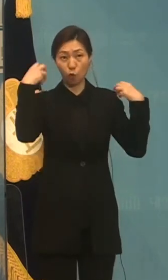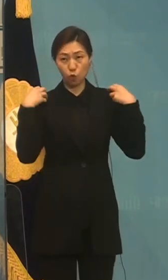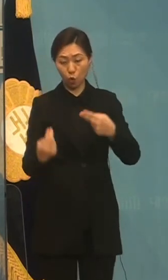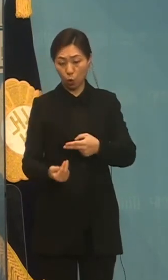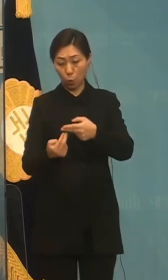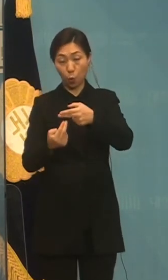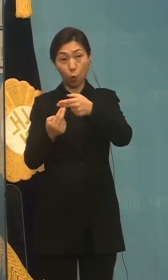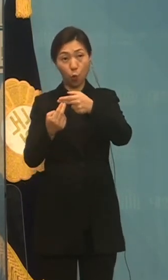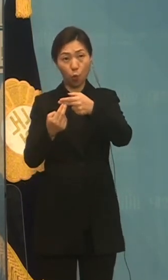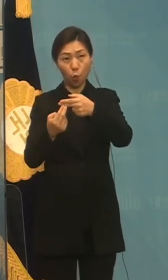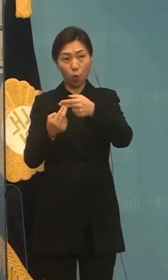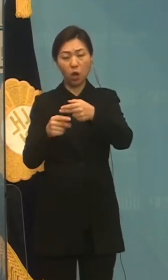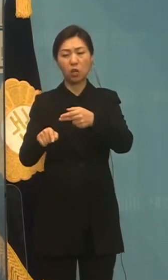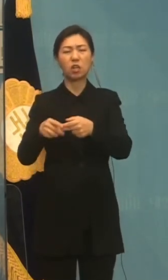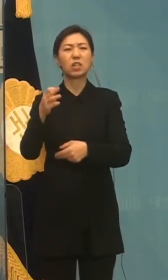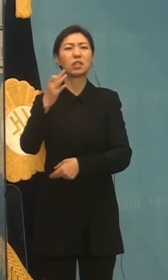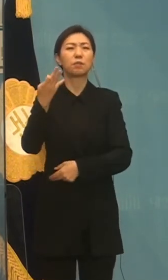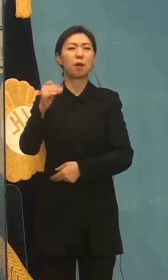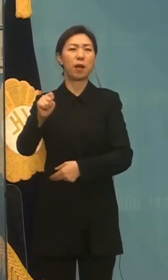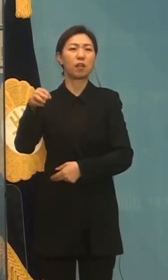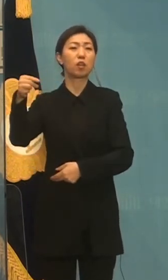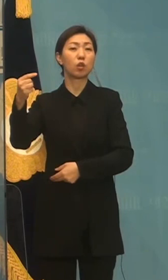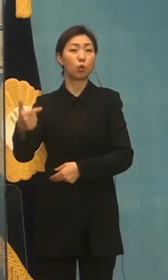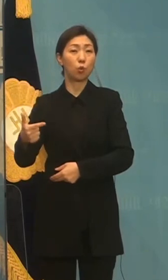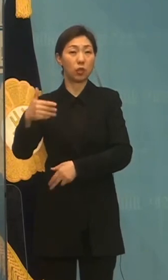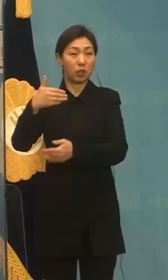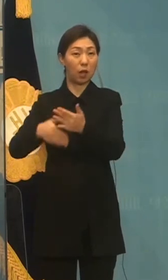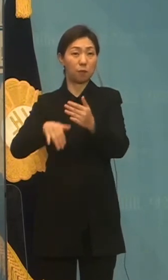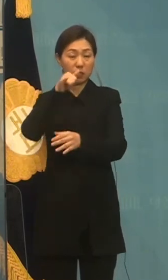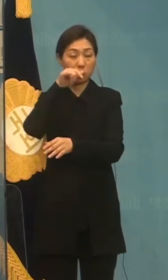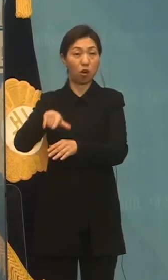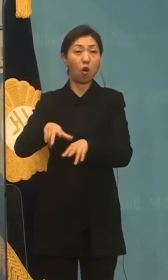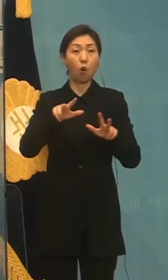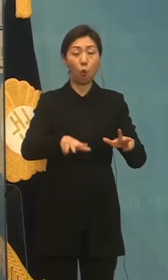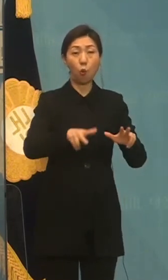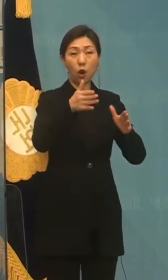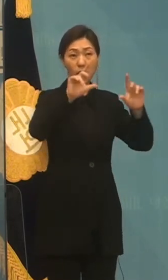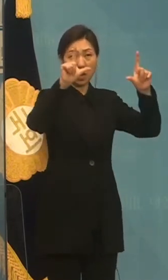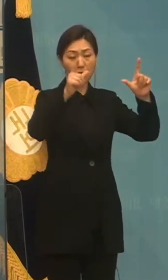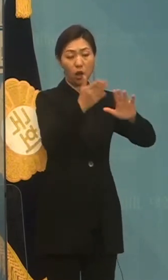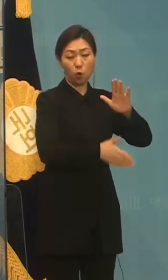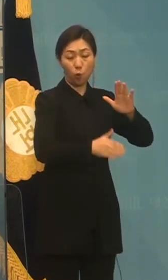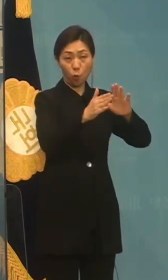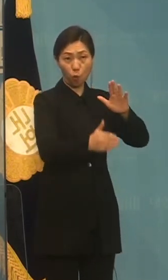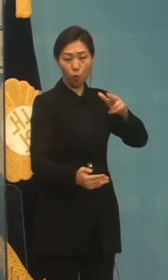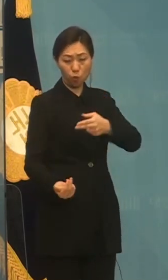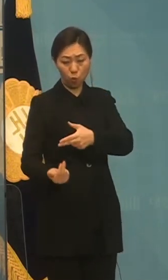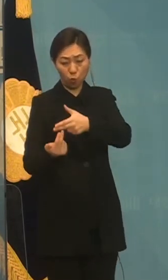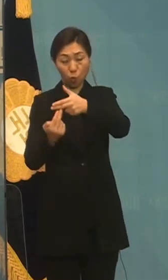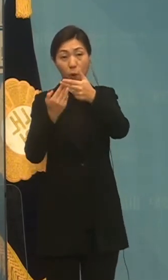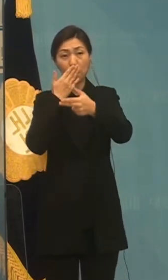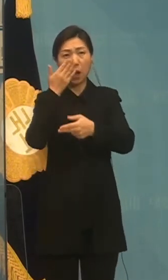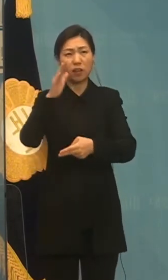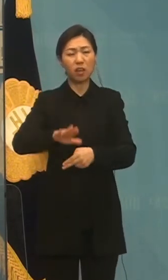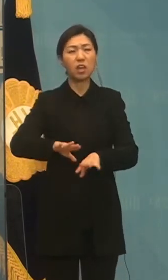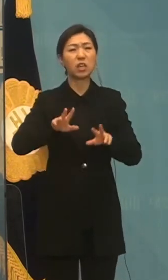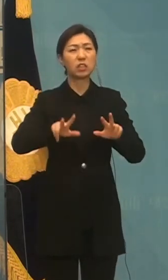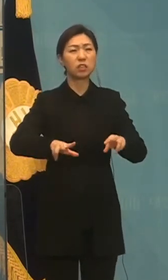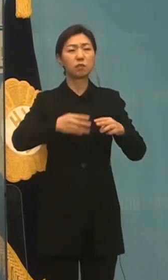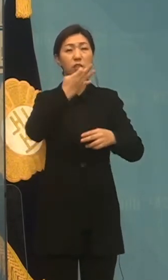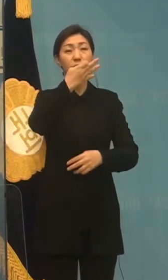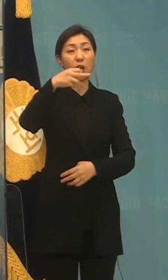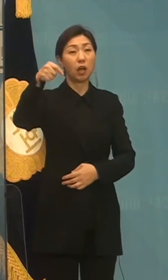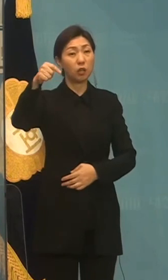톤이라고 하는 쌀이 남아있습니다. 물론 올해 공공비축을 통해서 채울 수는 있겠지만 그 정도 양으로는 우리